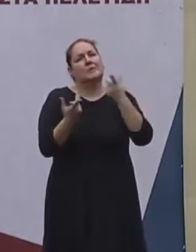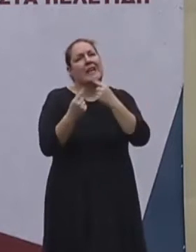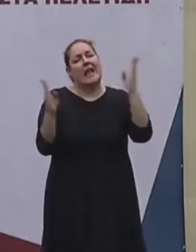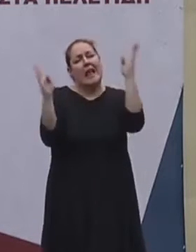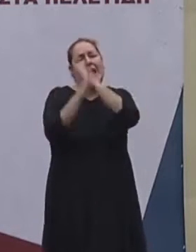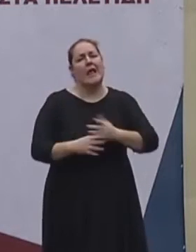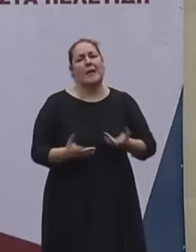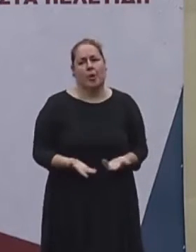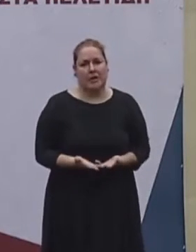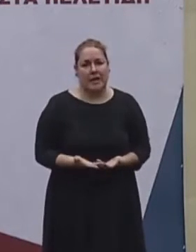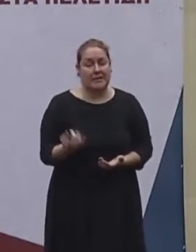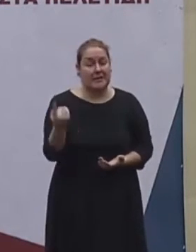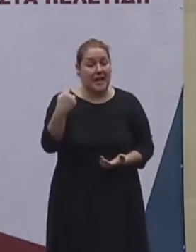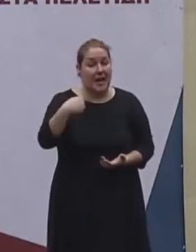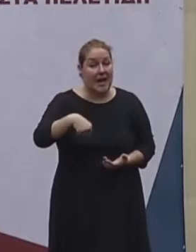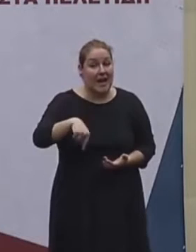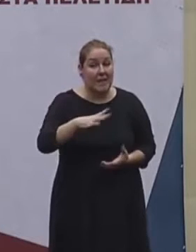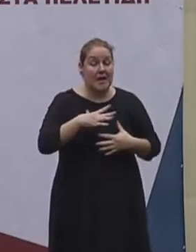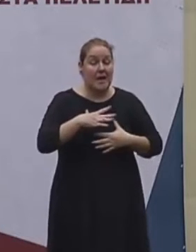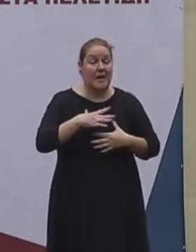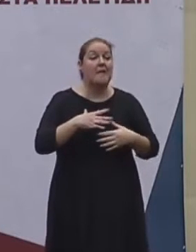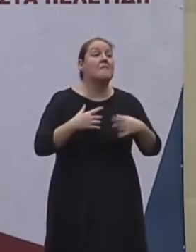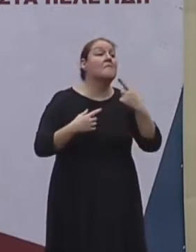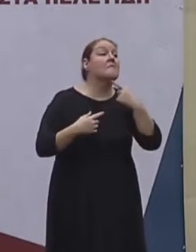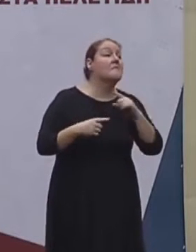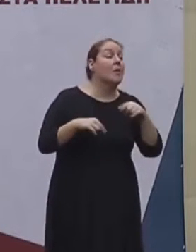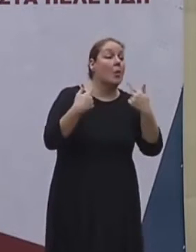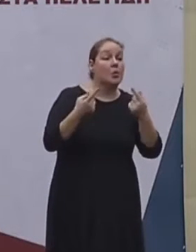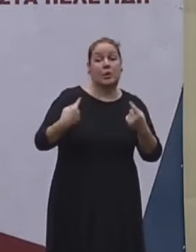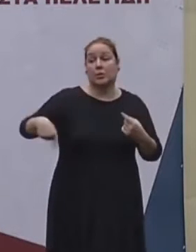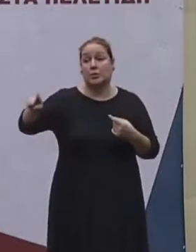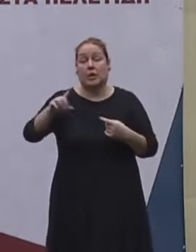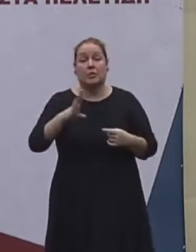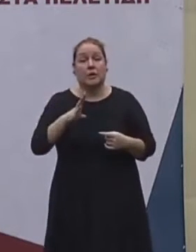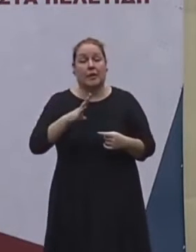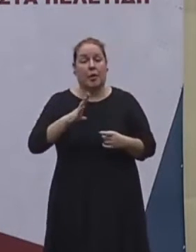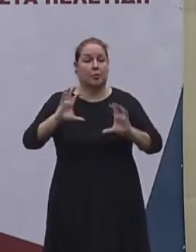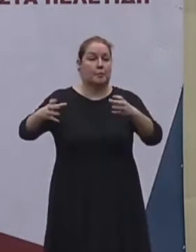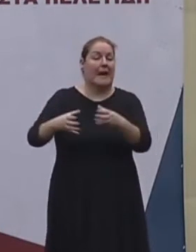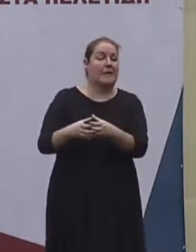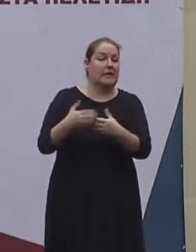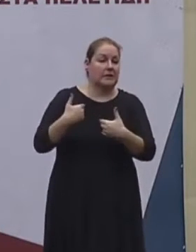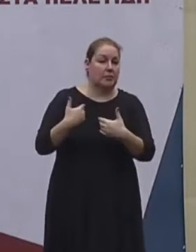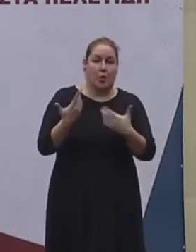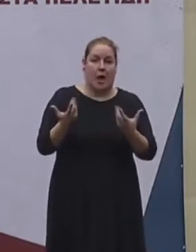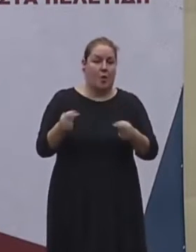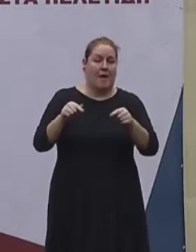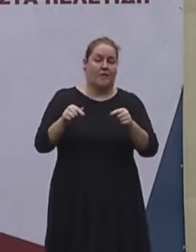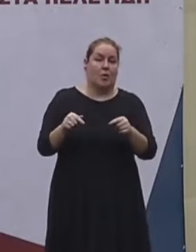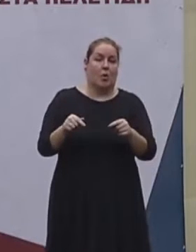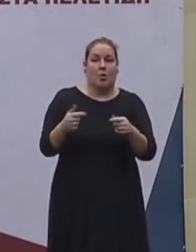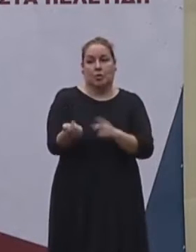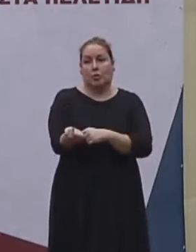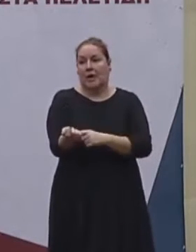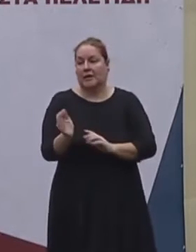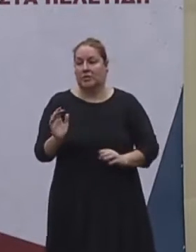υποκρισία, γνωρίσματα που ούτε εμένα, ούτε τους ανθρώπους της παράταξής μου χαρακτηρίζουν, αλλά